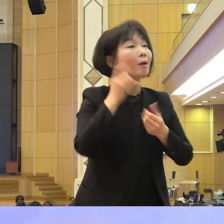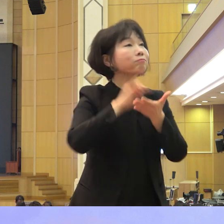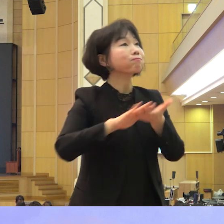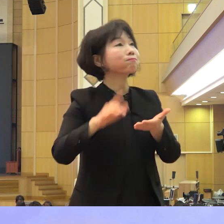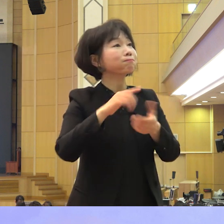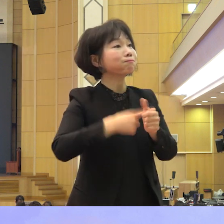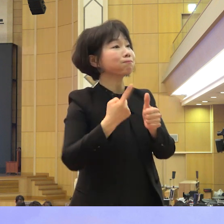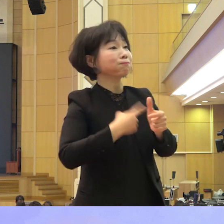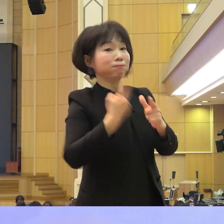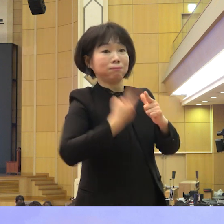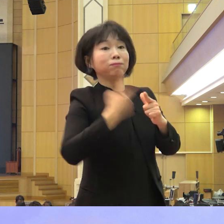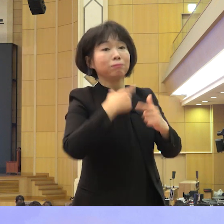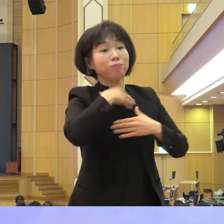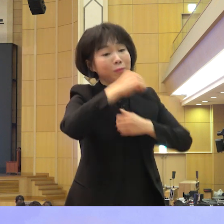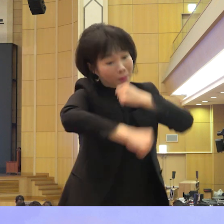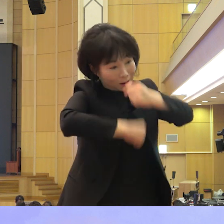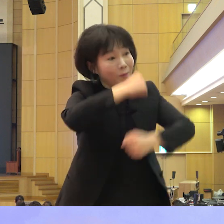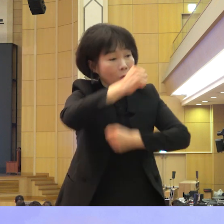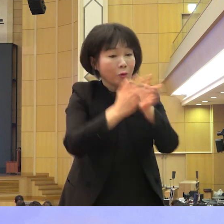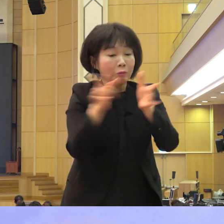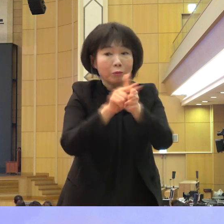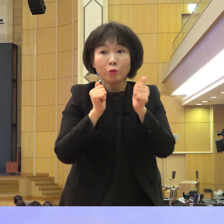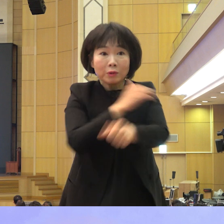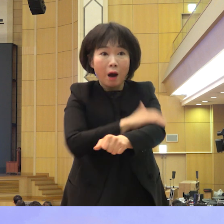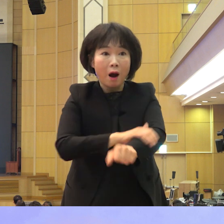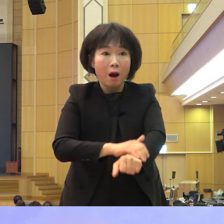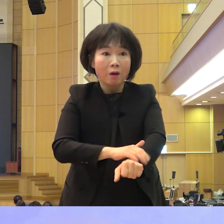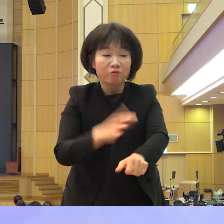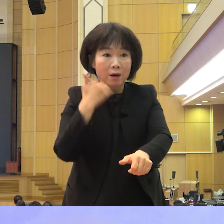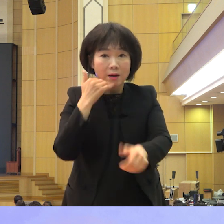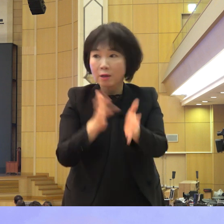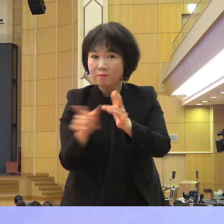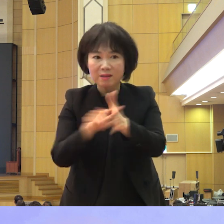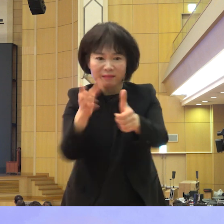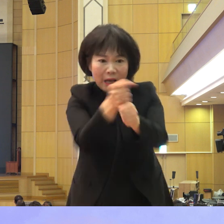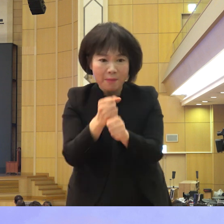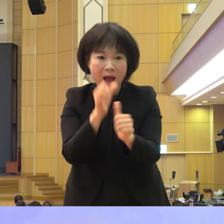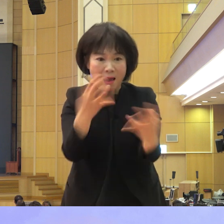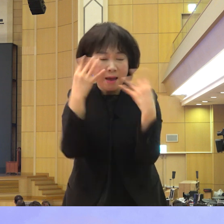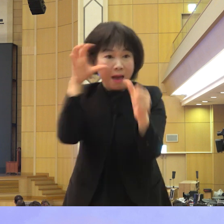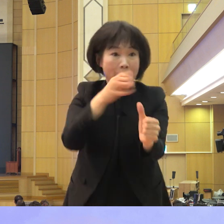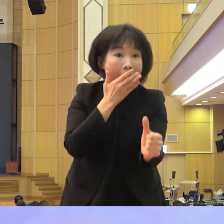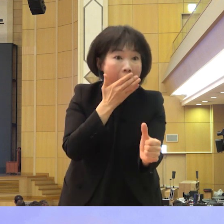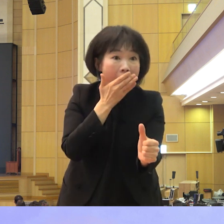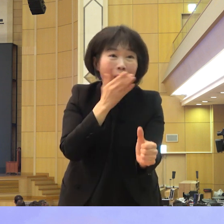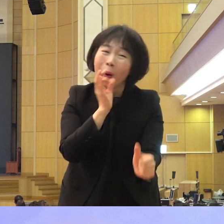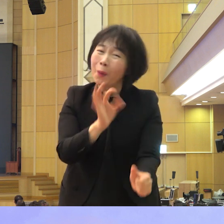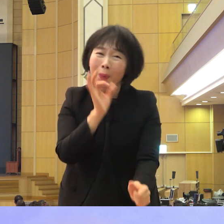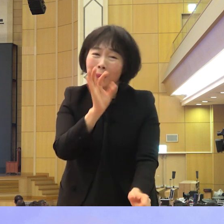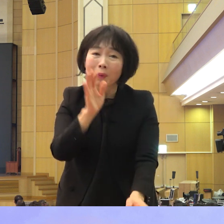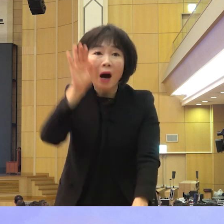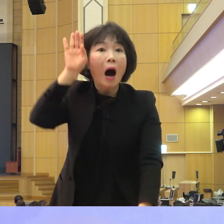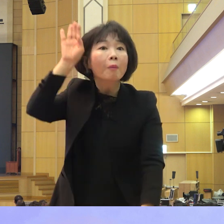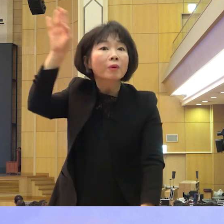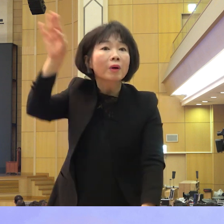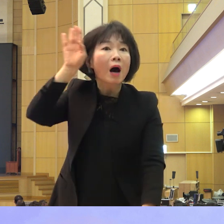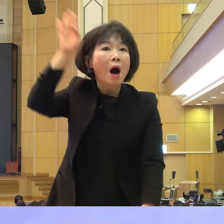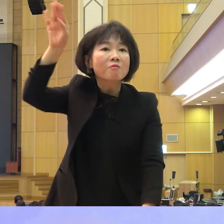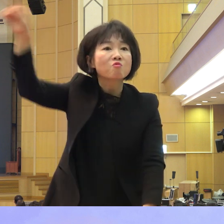이제 요한계시록에는 환난 시대, 소위 7년 대환란이라는 환난 시대,